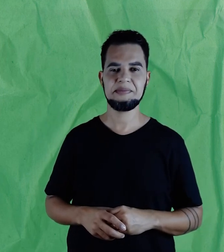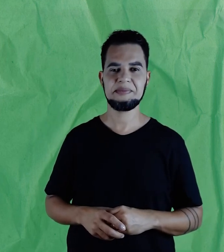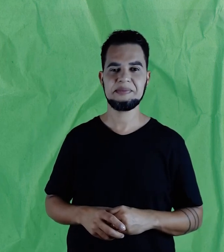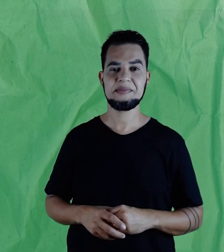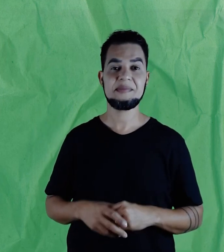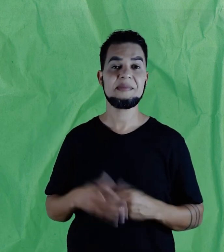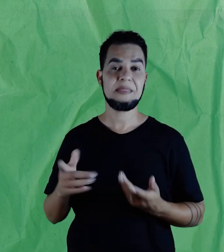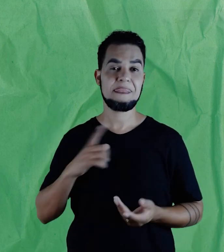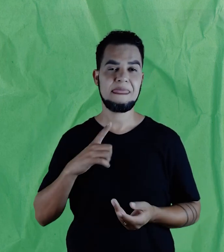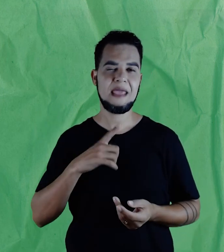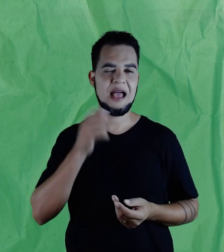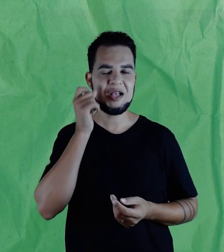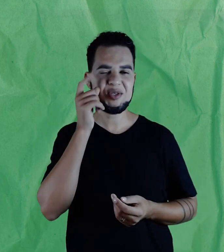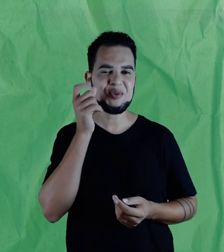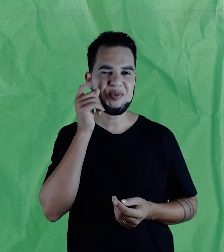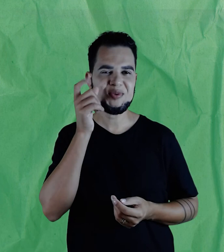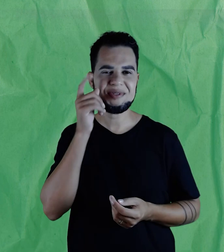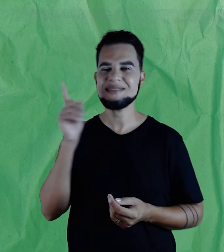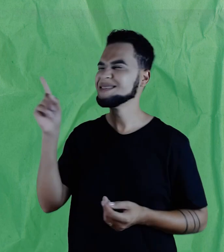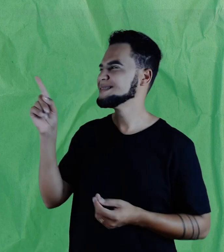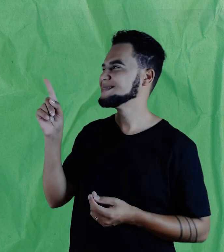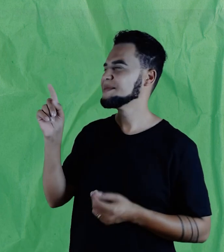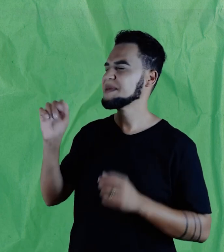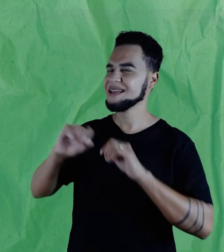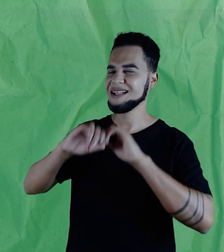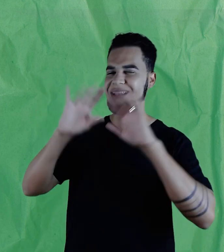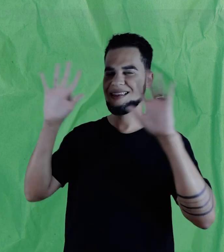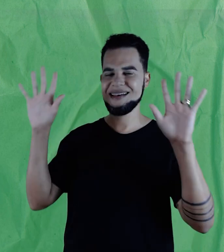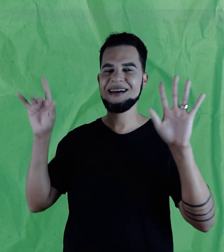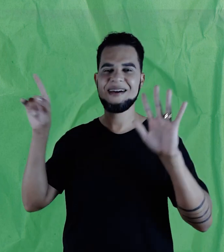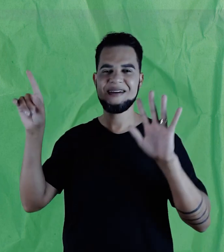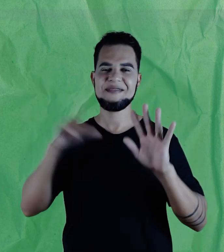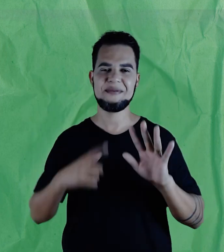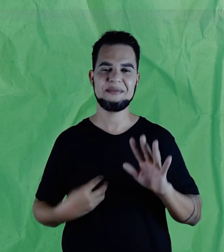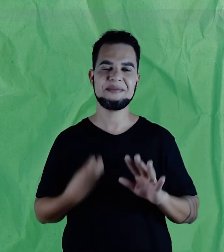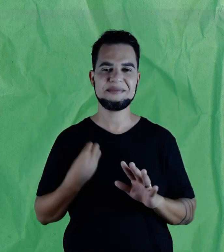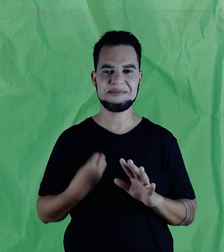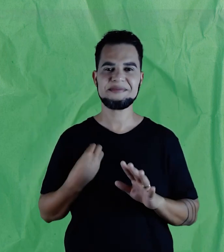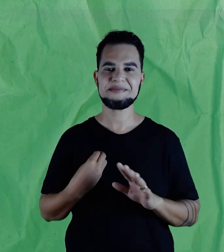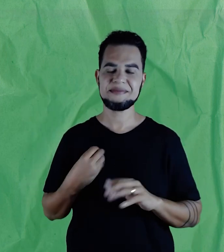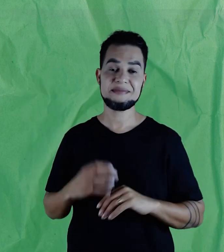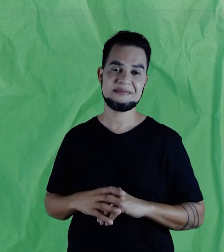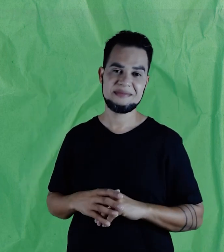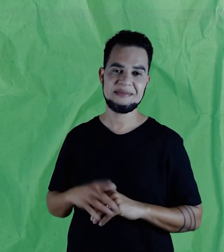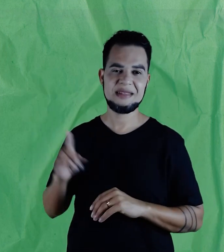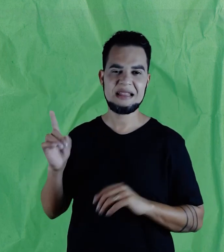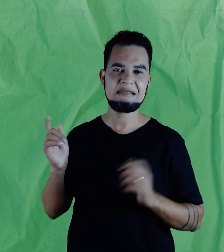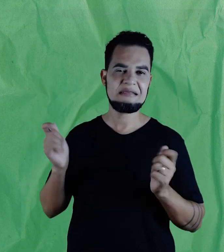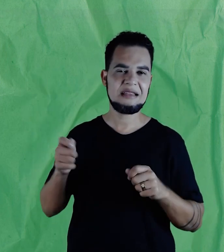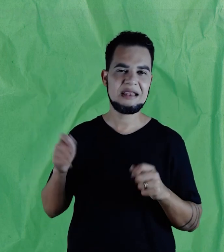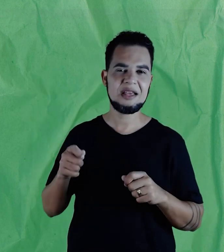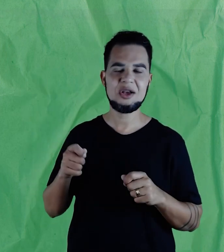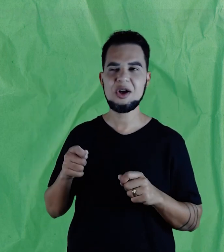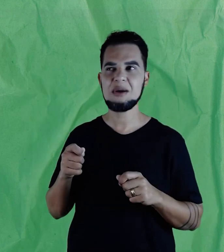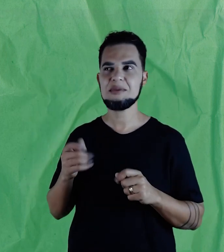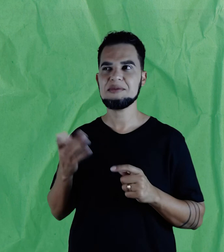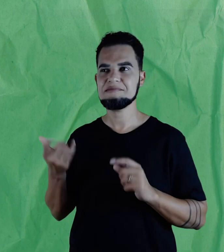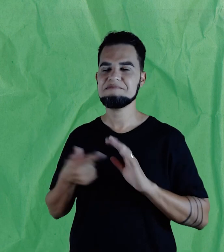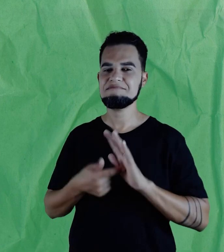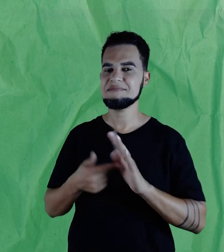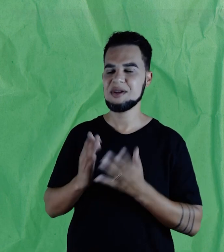com um azulzinho aqui bem claro aqui. A gente teria também como passar para ele alguma